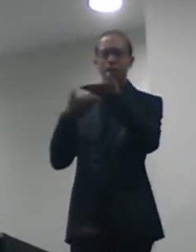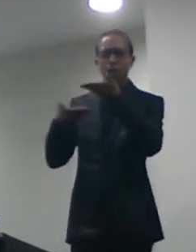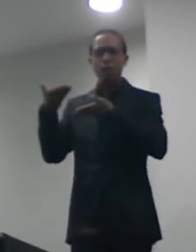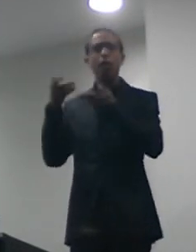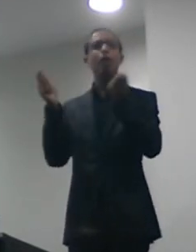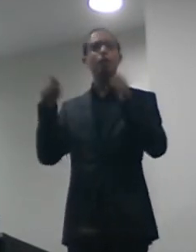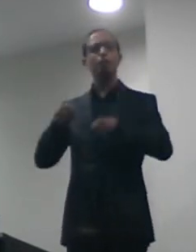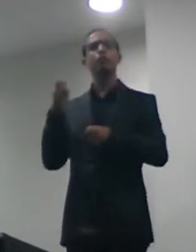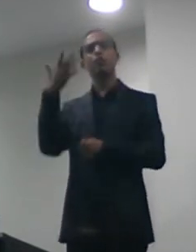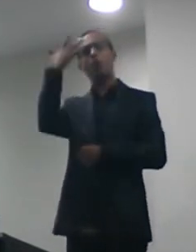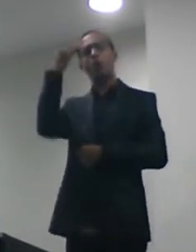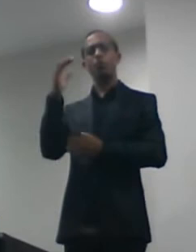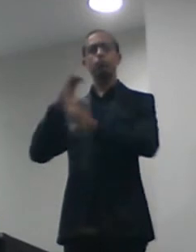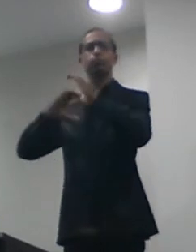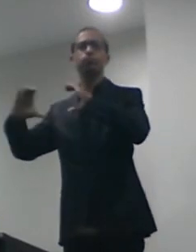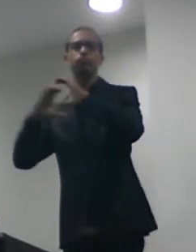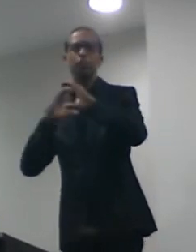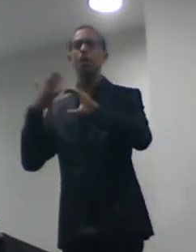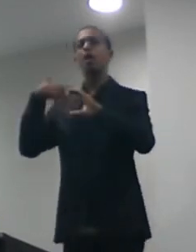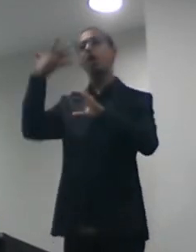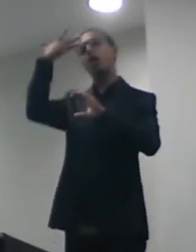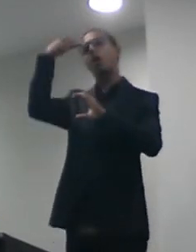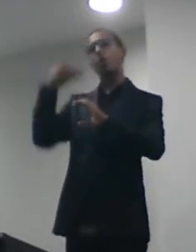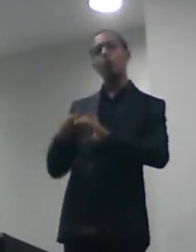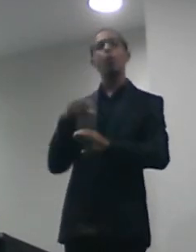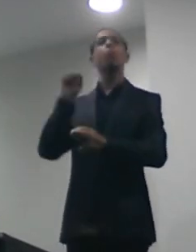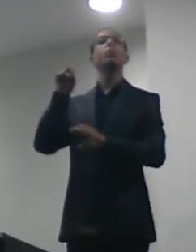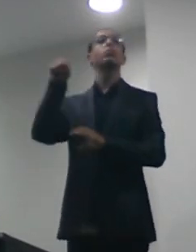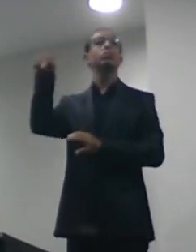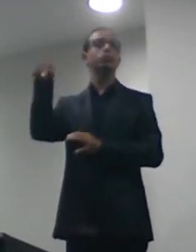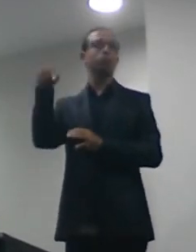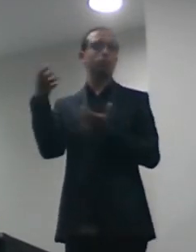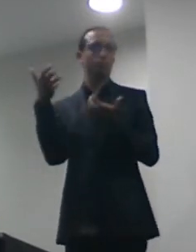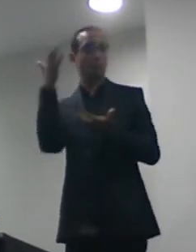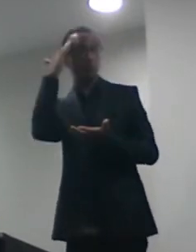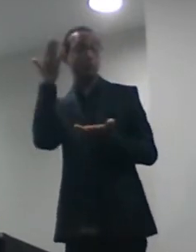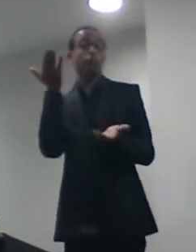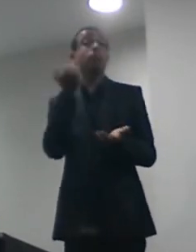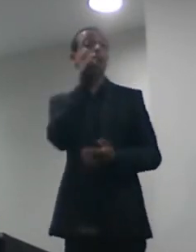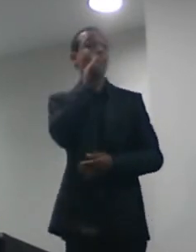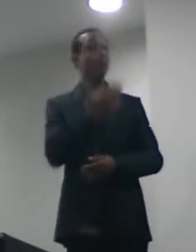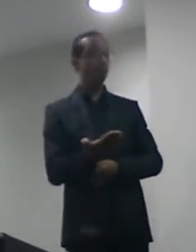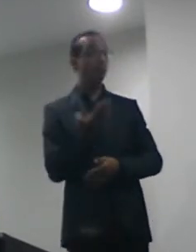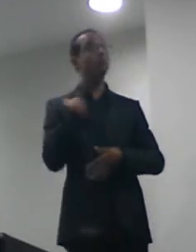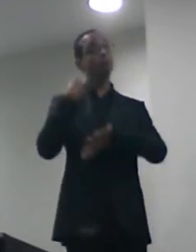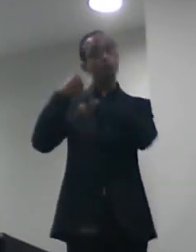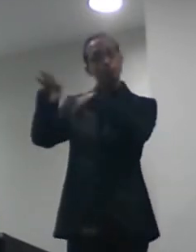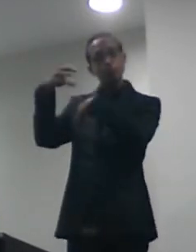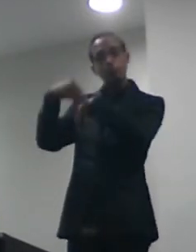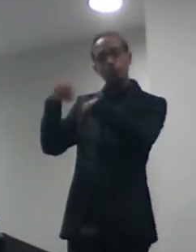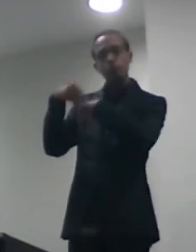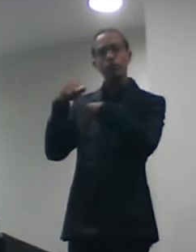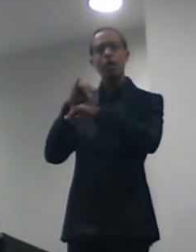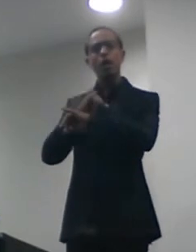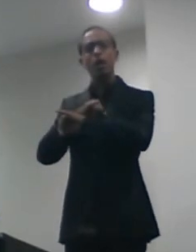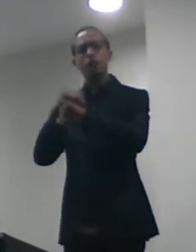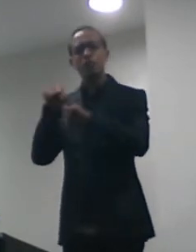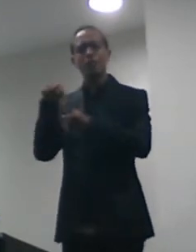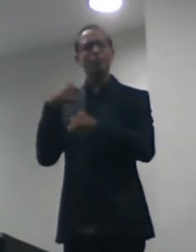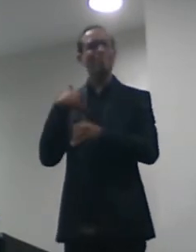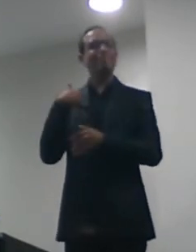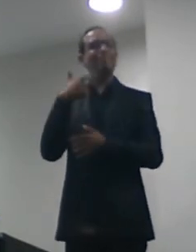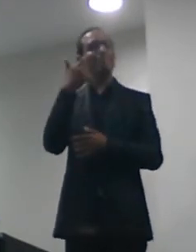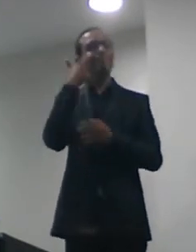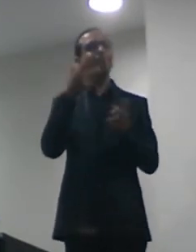se comunicar. E eu fui entender toda a situação. Que bom que eu consegui dar essas informações, mas eu vi a limitação que o